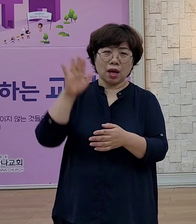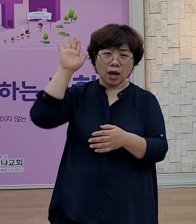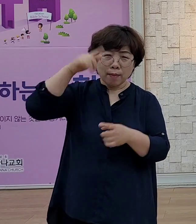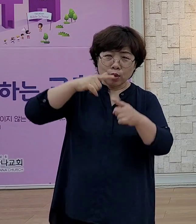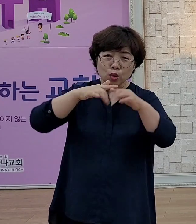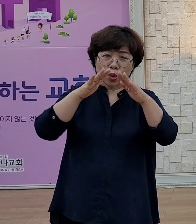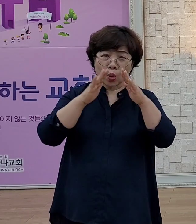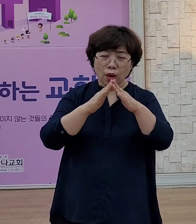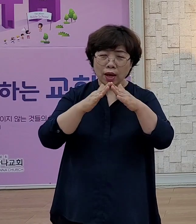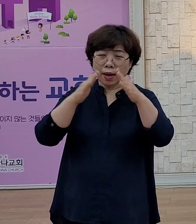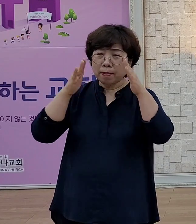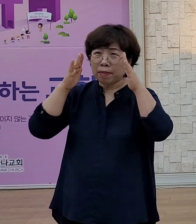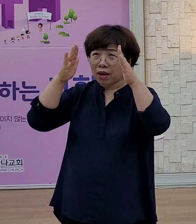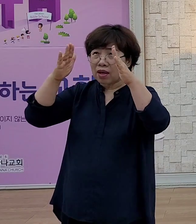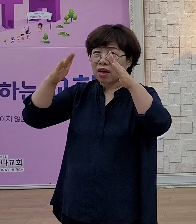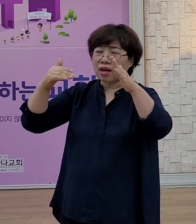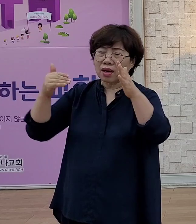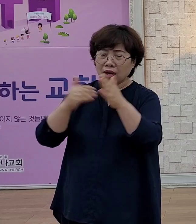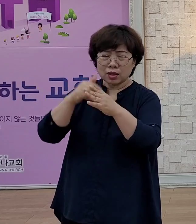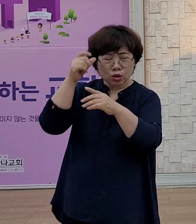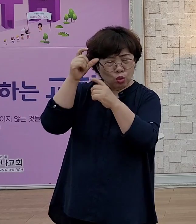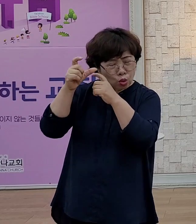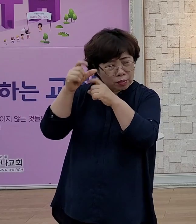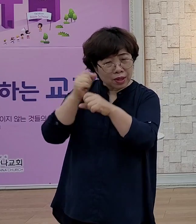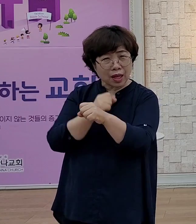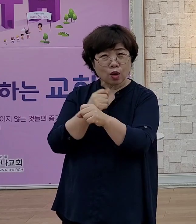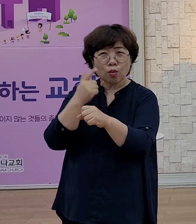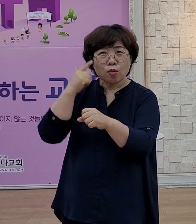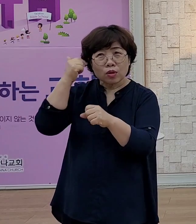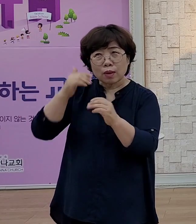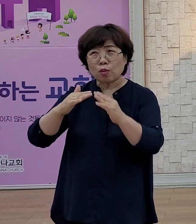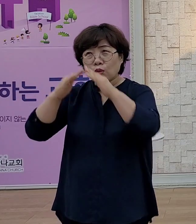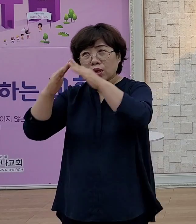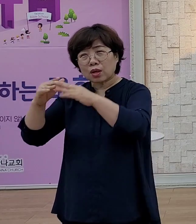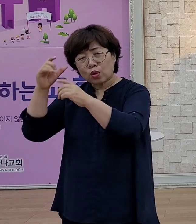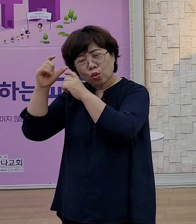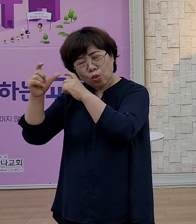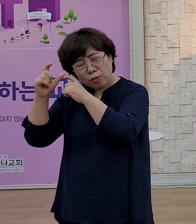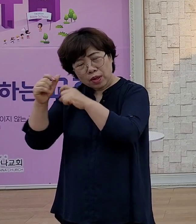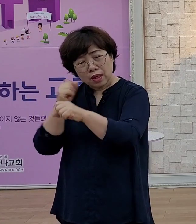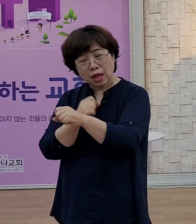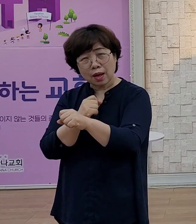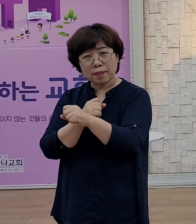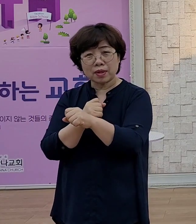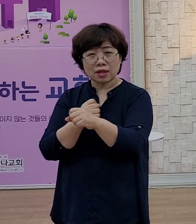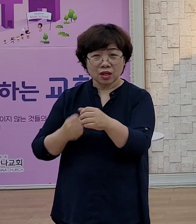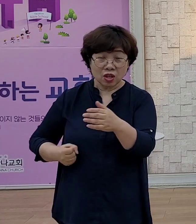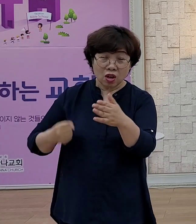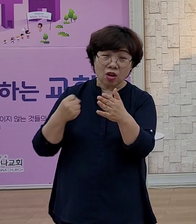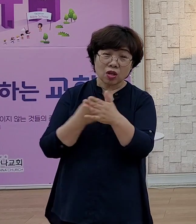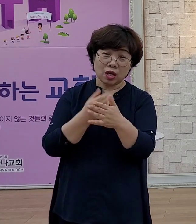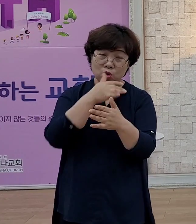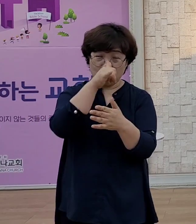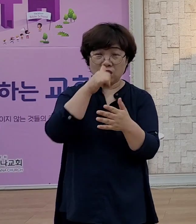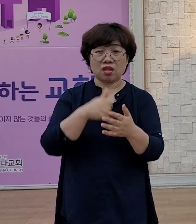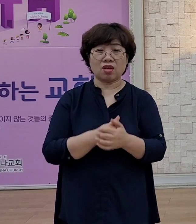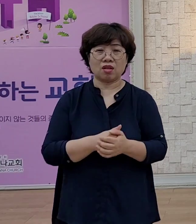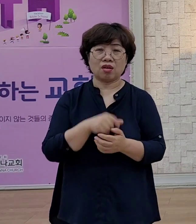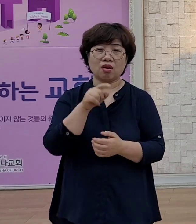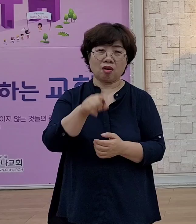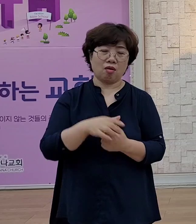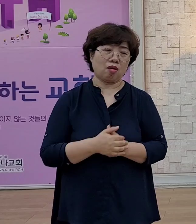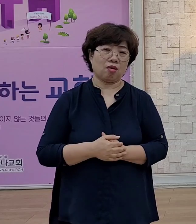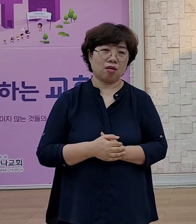것인가, 이런 것도 생각하면서, 또 목사님이 어디로 가셨는가, 이런 것도 보면서 결정할 수 있다는 것.